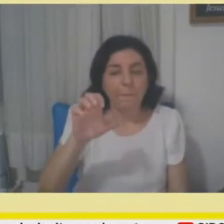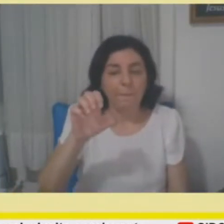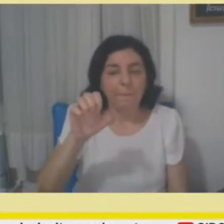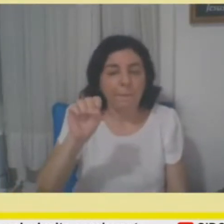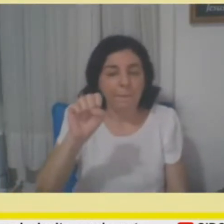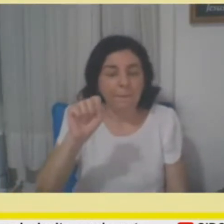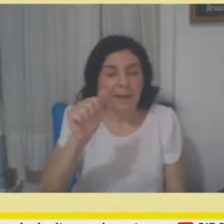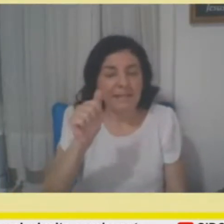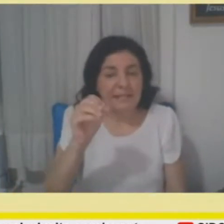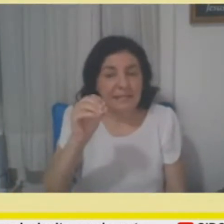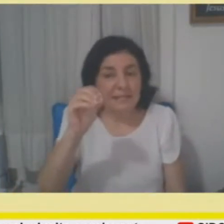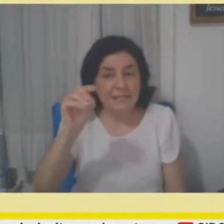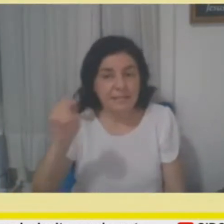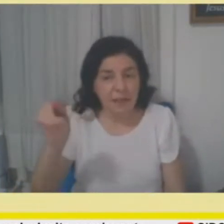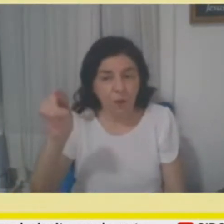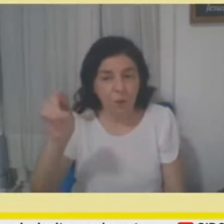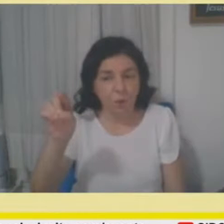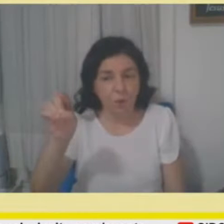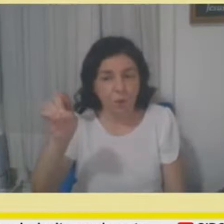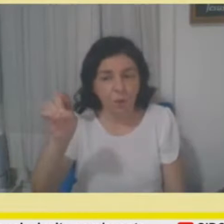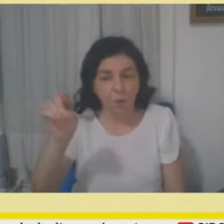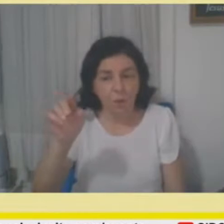nome.